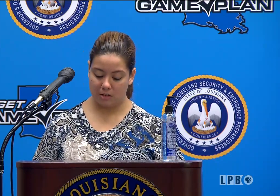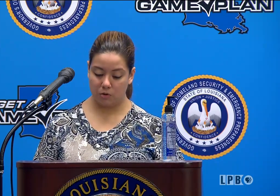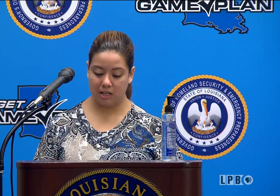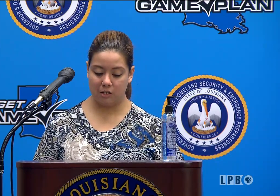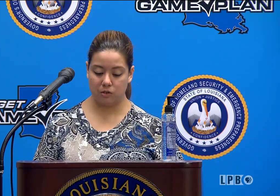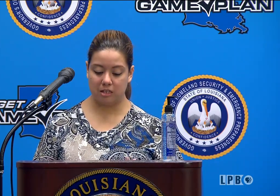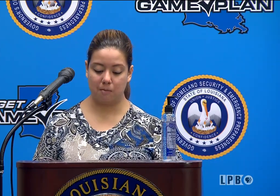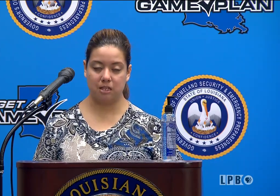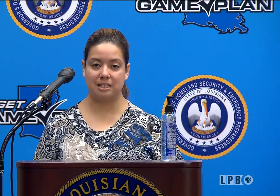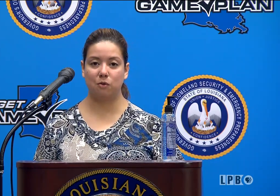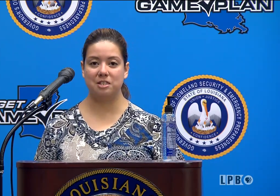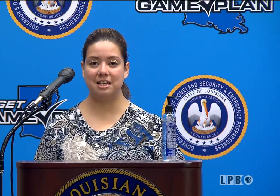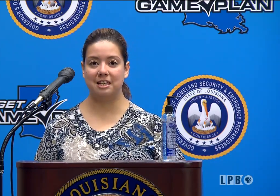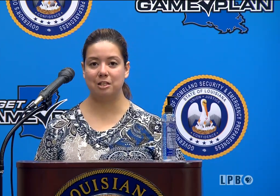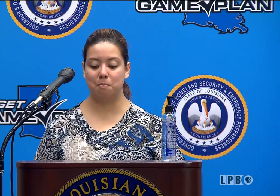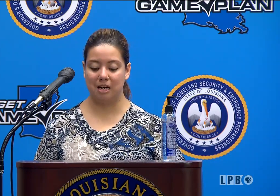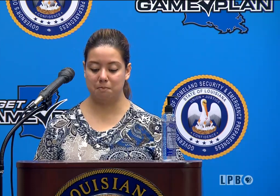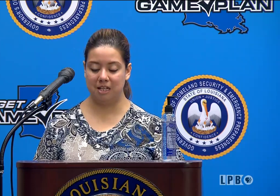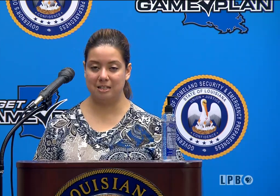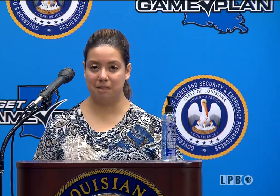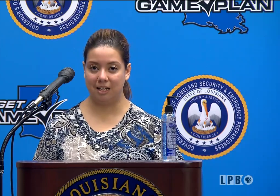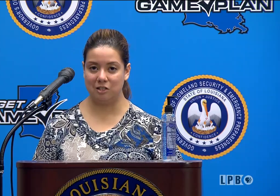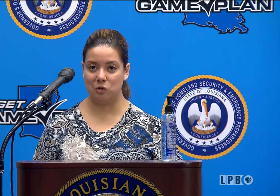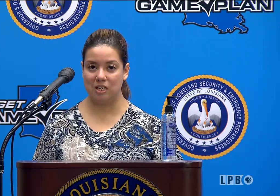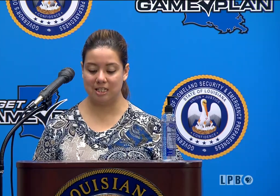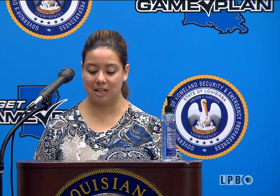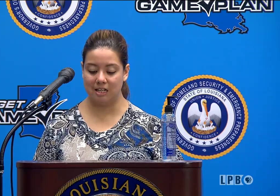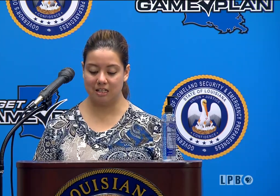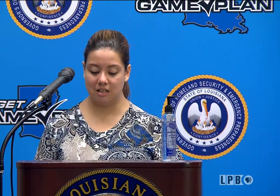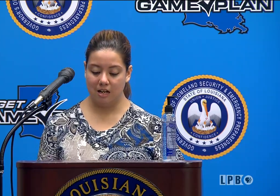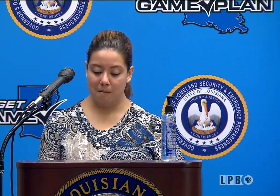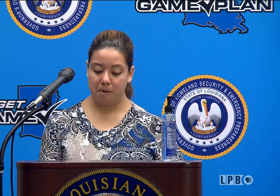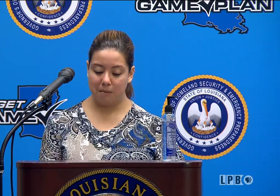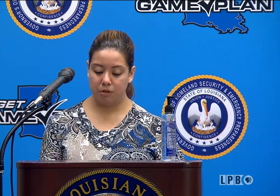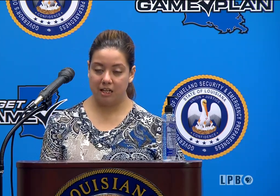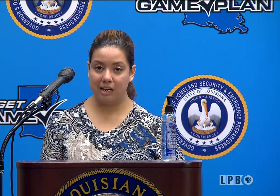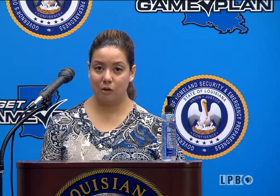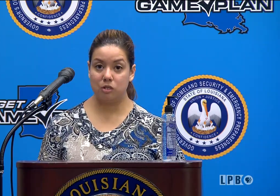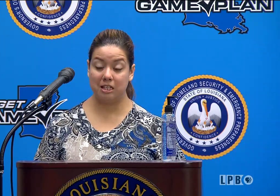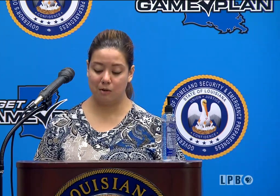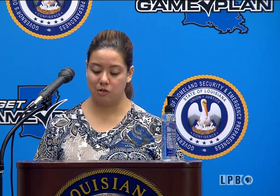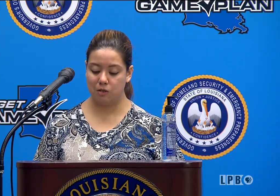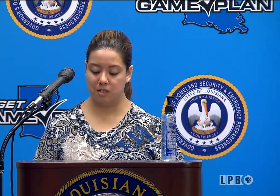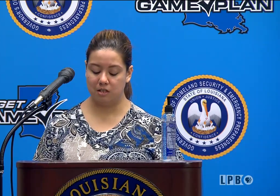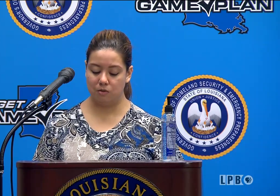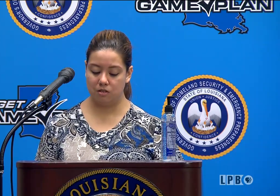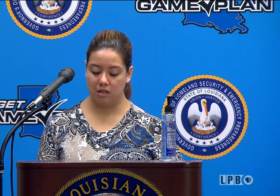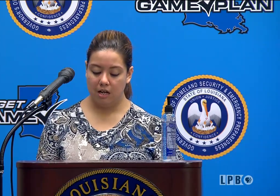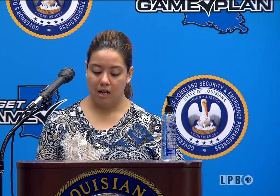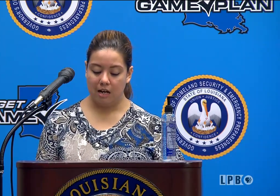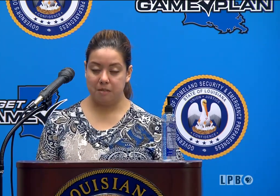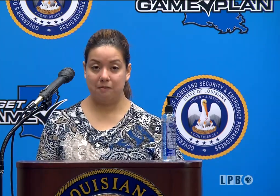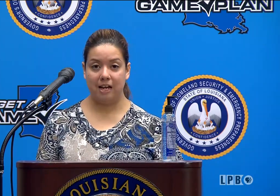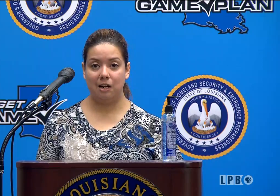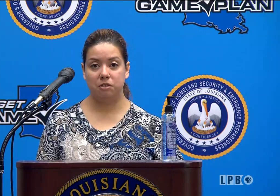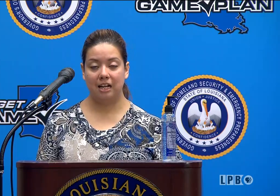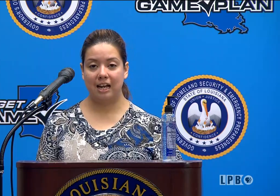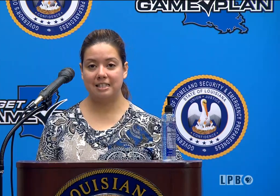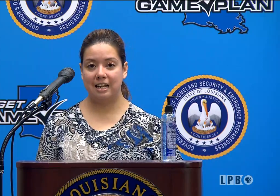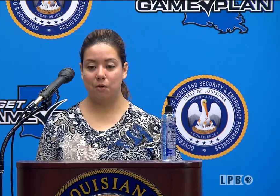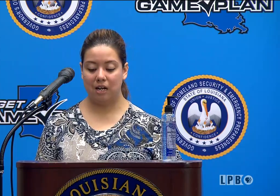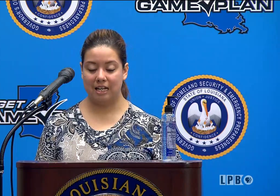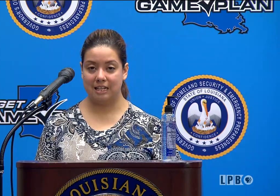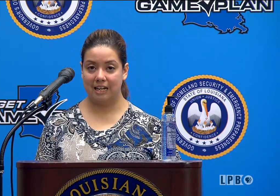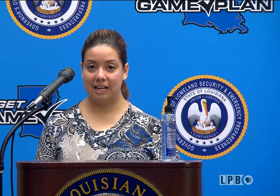está contagioso y tenemos que estar conscientes de tomar las medidas de mitigación necesarias para protegernos y a nuestros vecinos. Si va a ir a